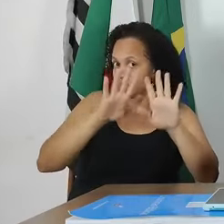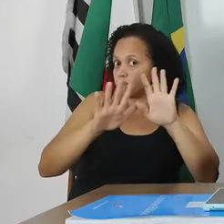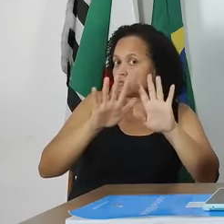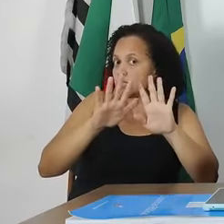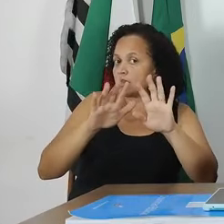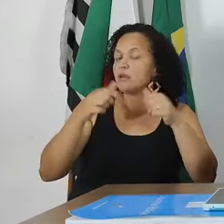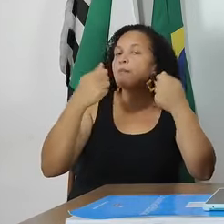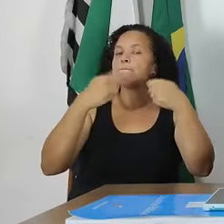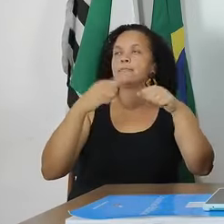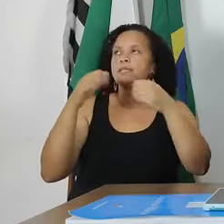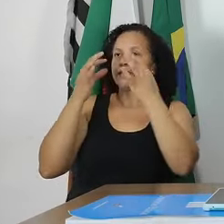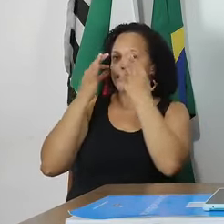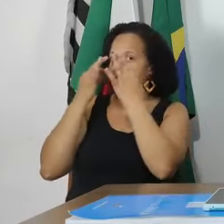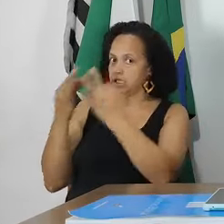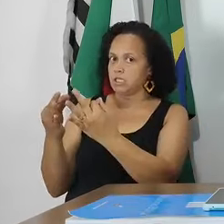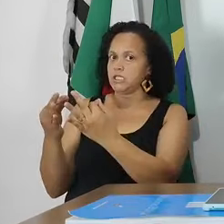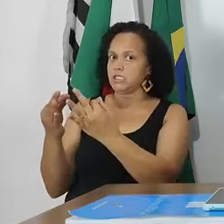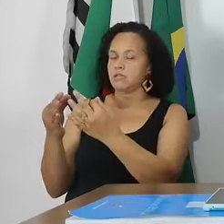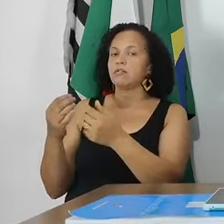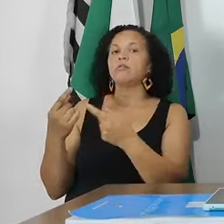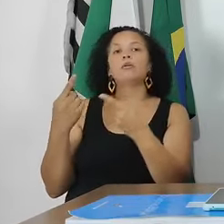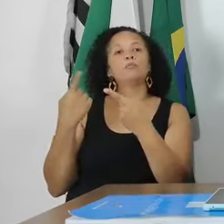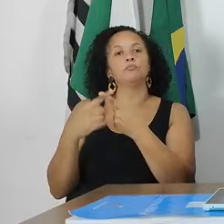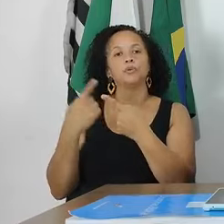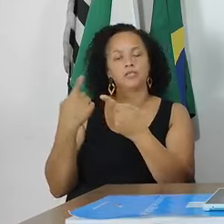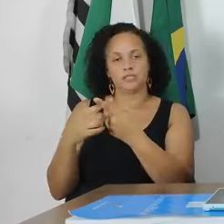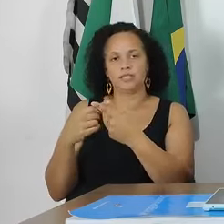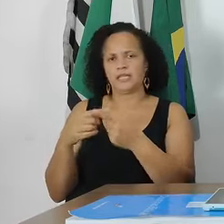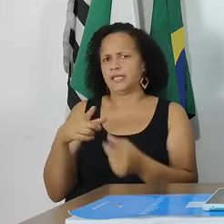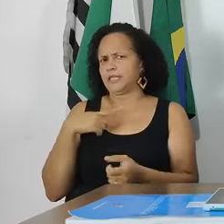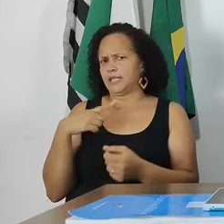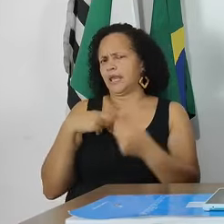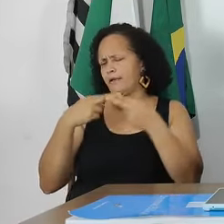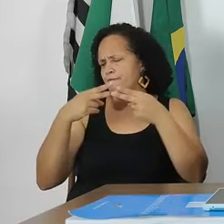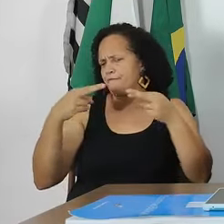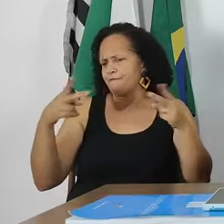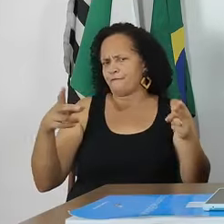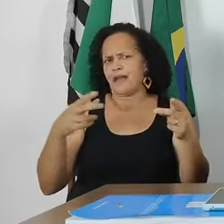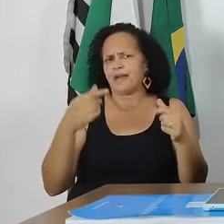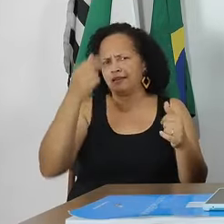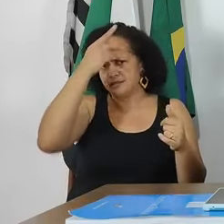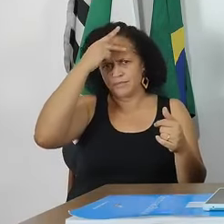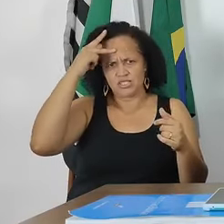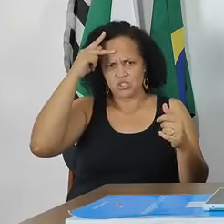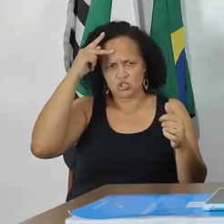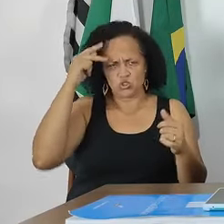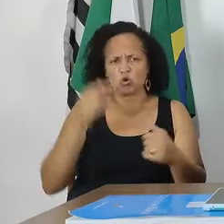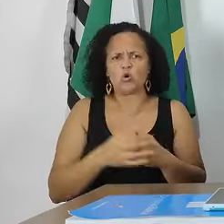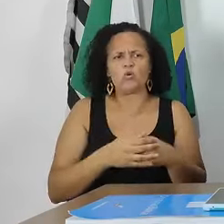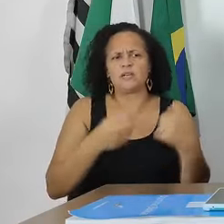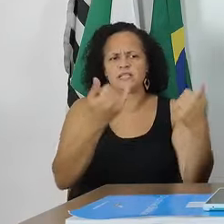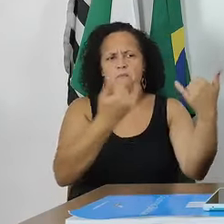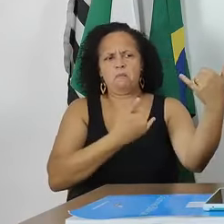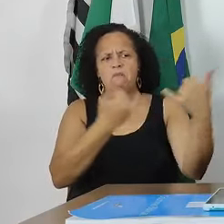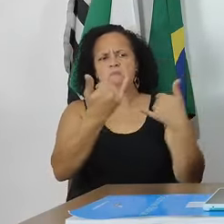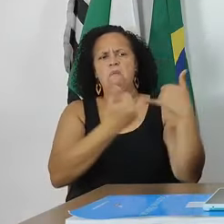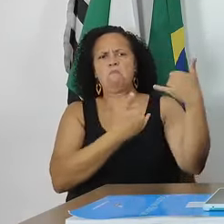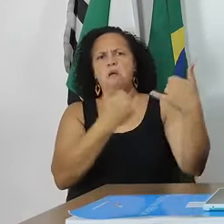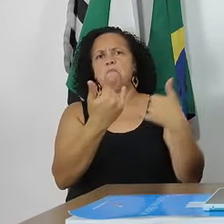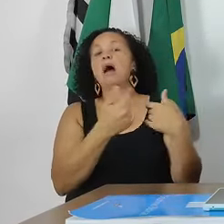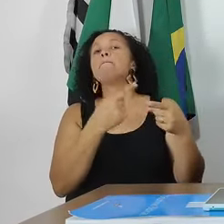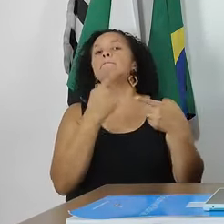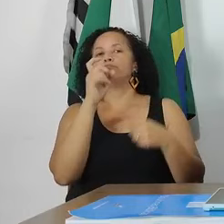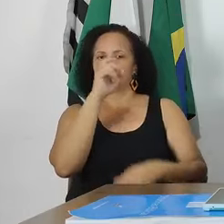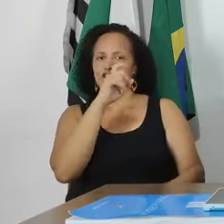porque muitas coisas estão sendo vindas, estão sendo pregadas e não vêm de Deus. O Espírito